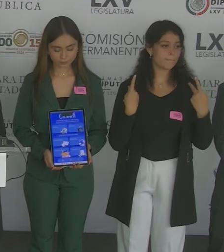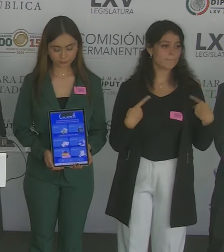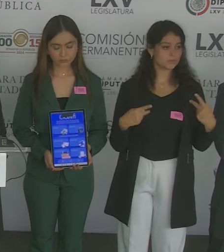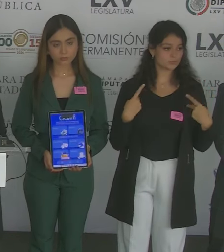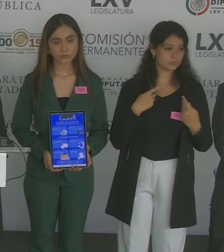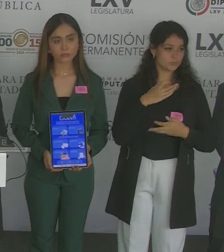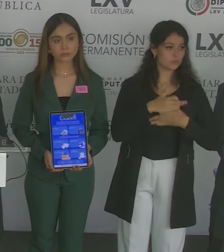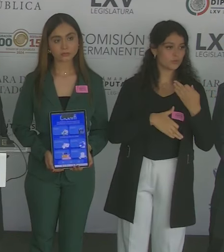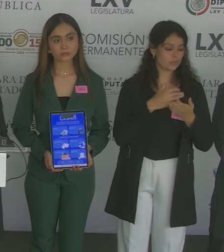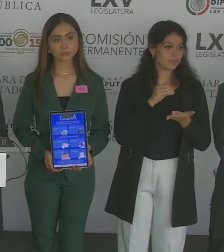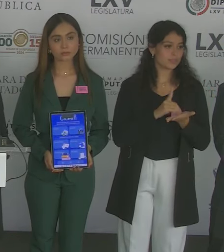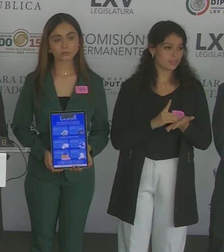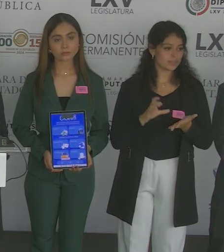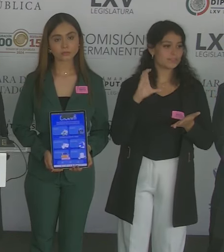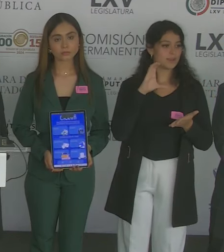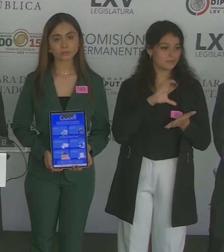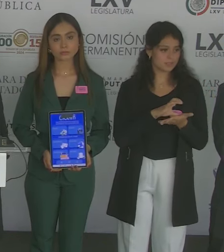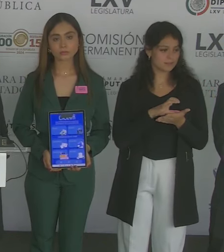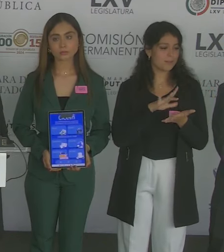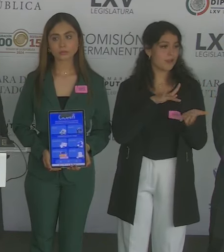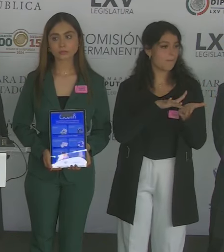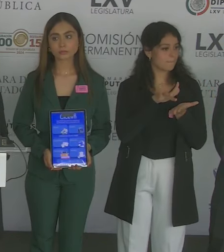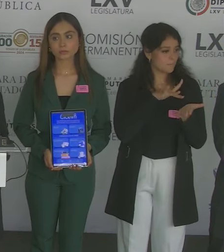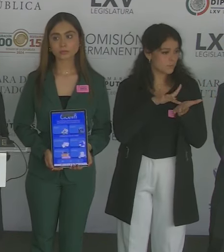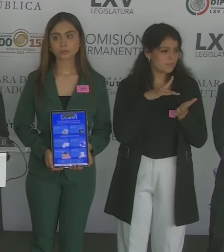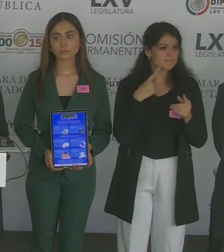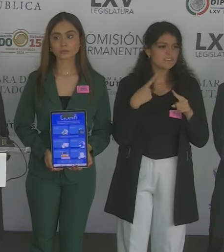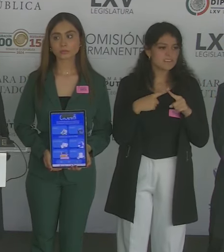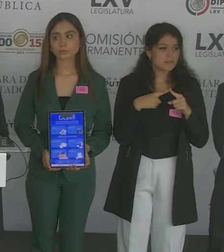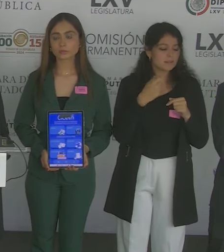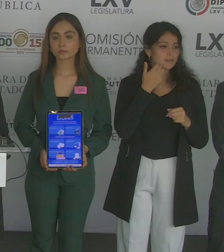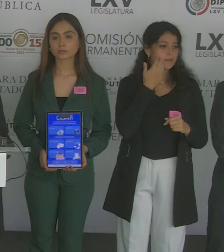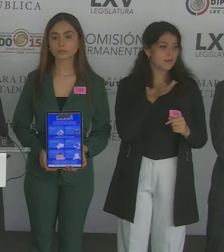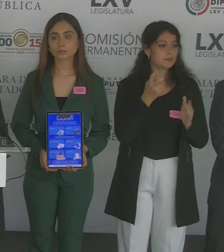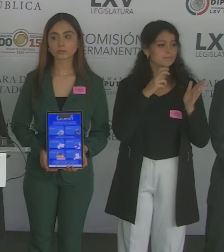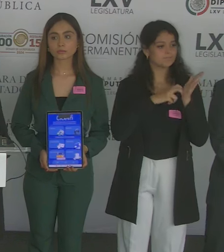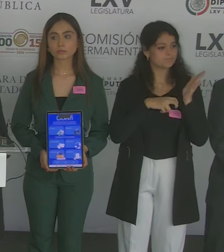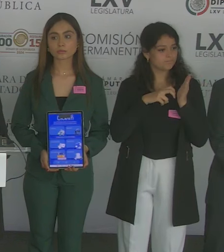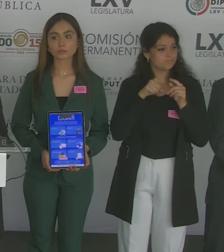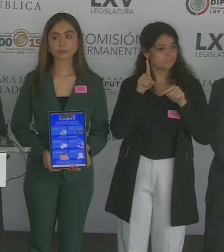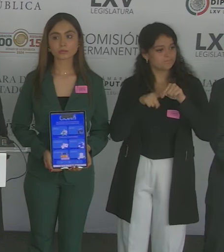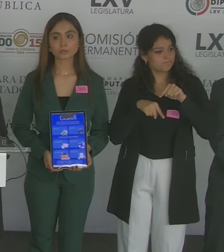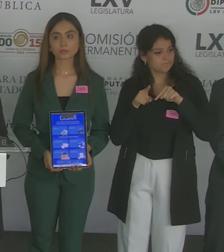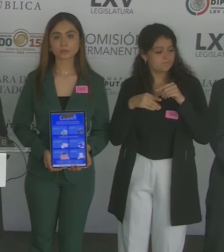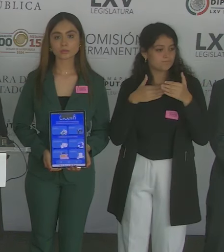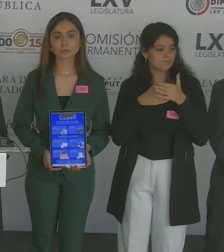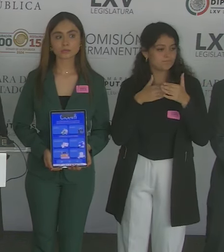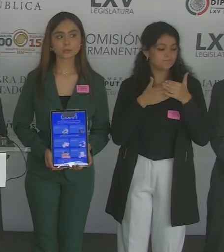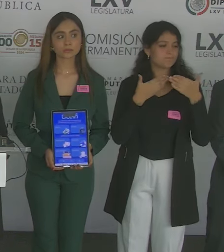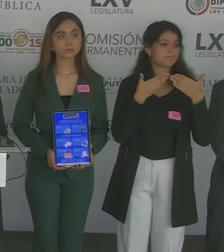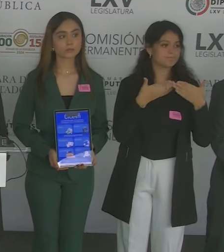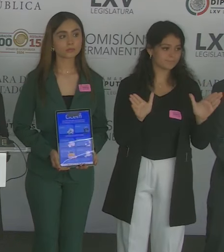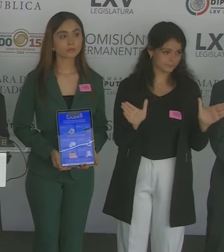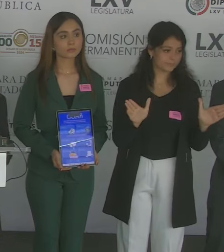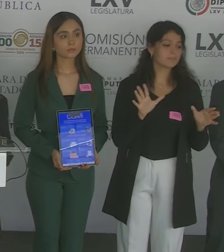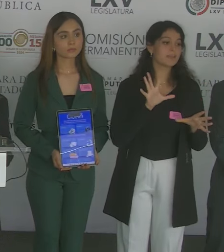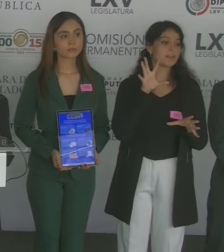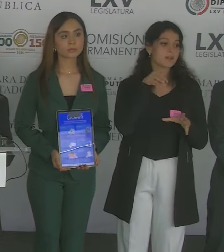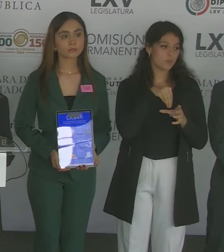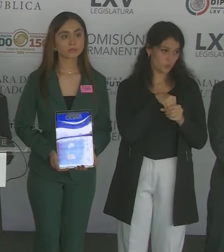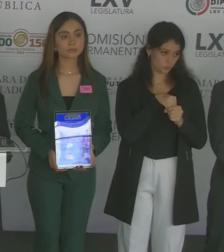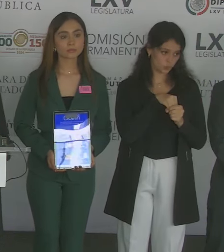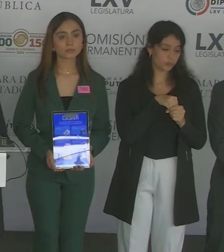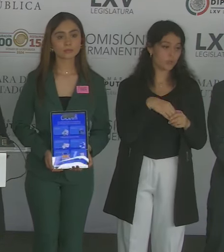discapacidad con apoyos de reducción de Barreras que limitan su inclusión y del talento que